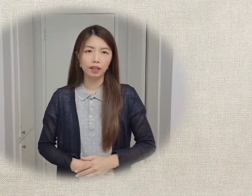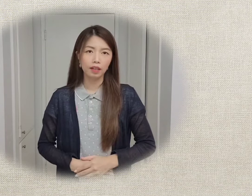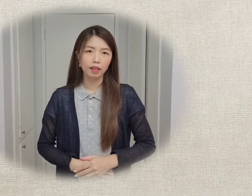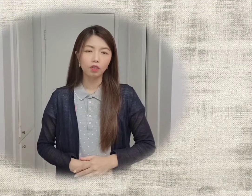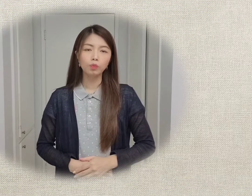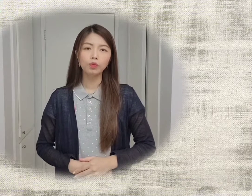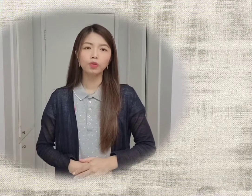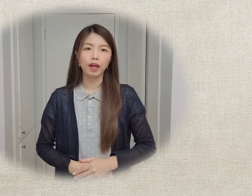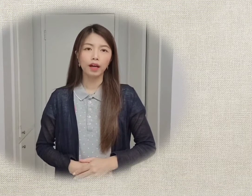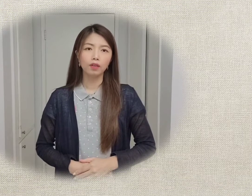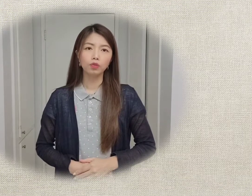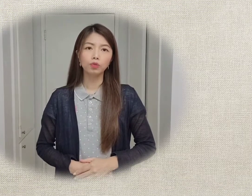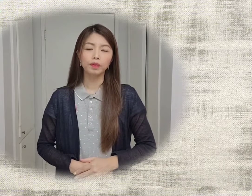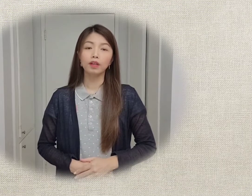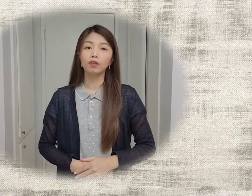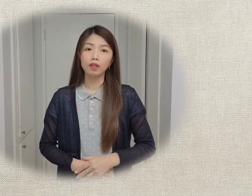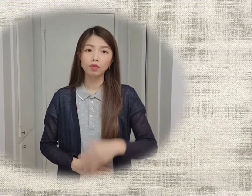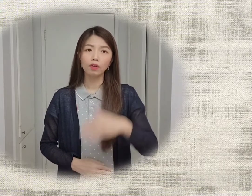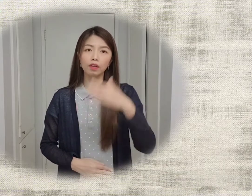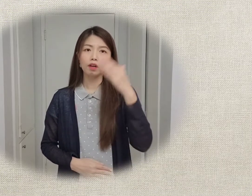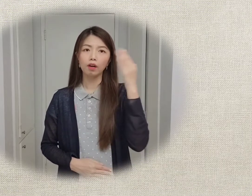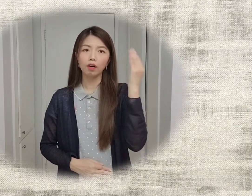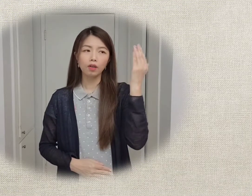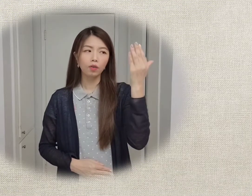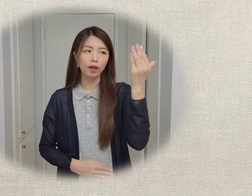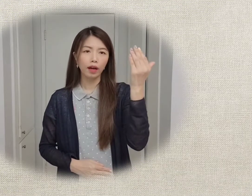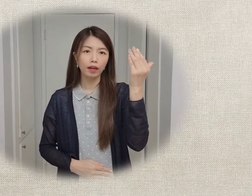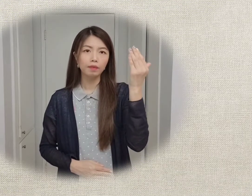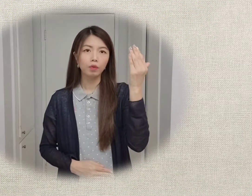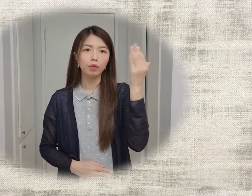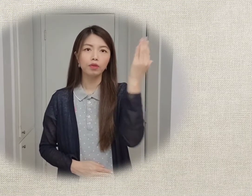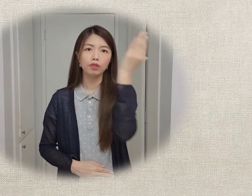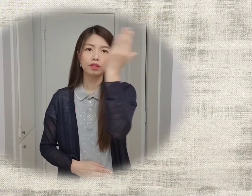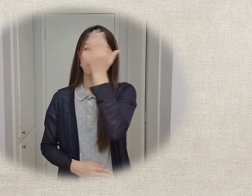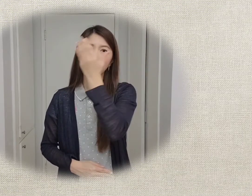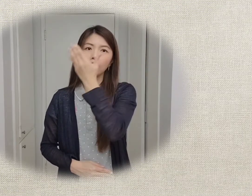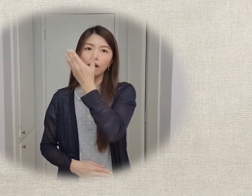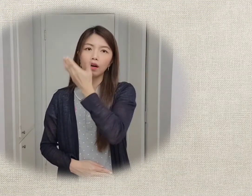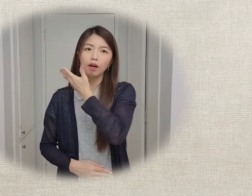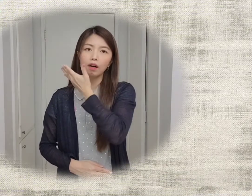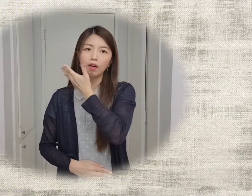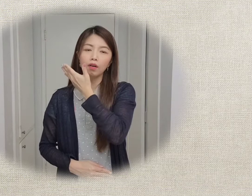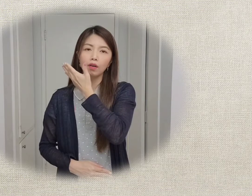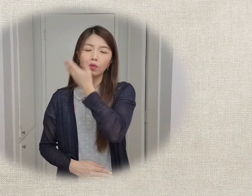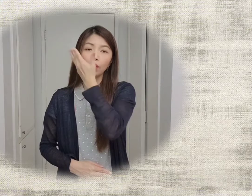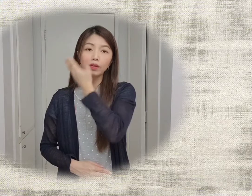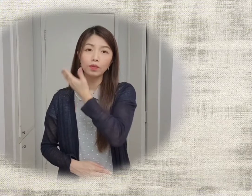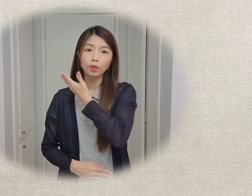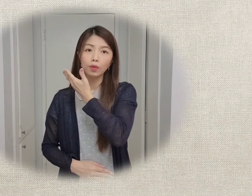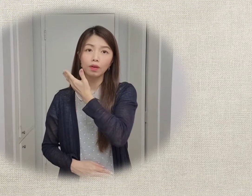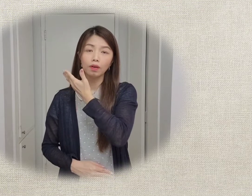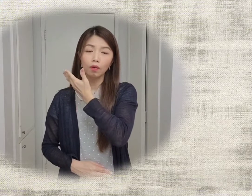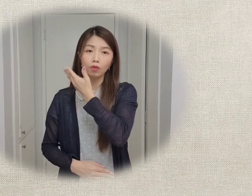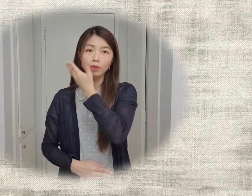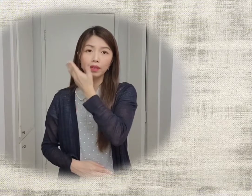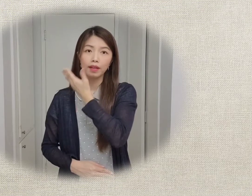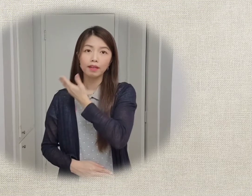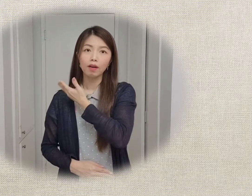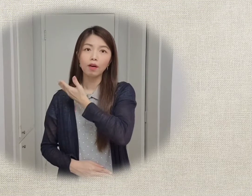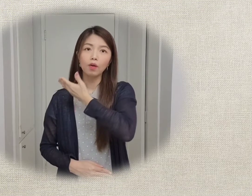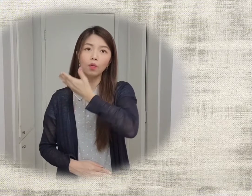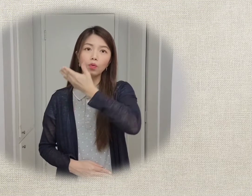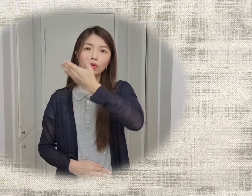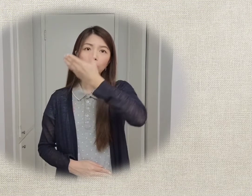꿈을 꾸는, 꿈꾸다, 꿈 이런 뜻의 수어는요. 손 약간만 오므려 주셔서 왼쪽